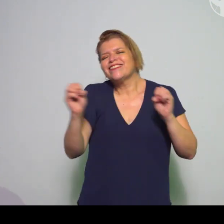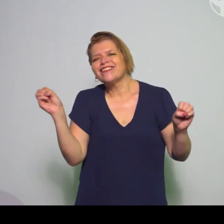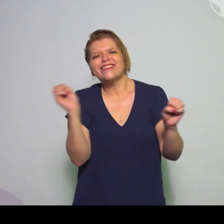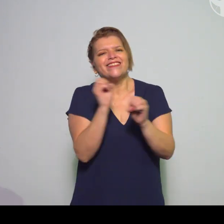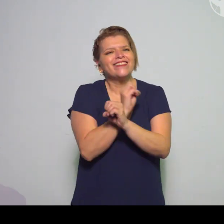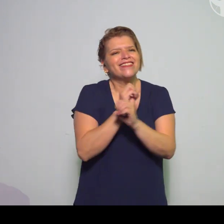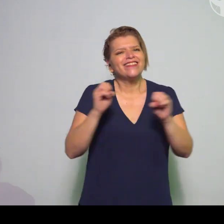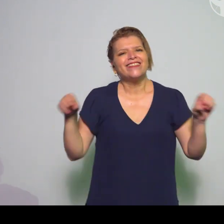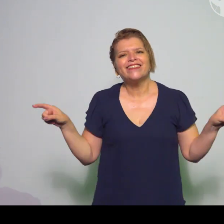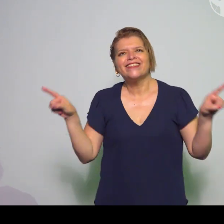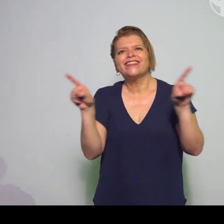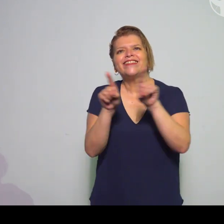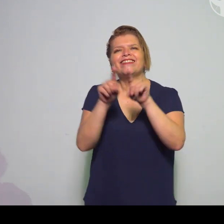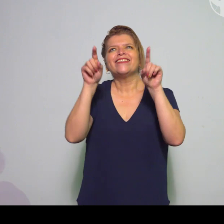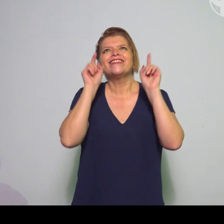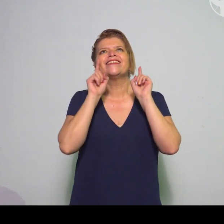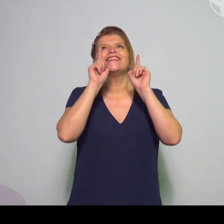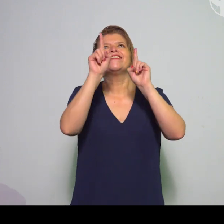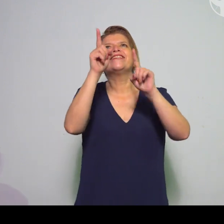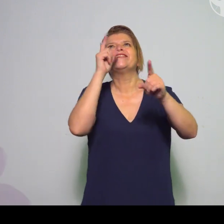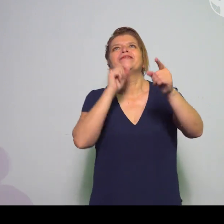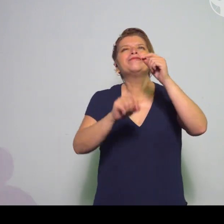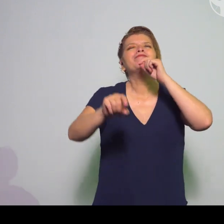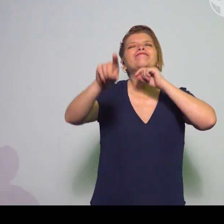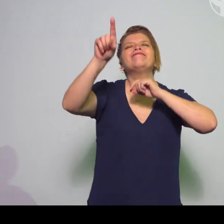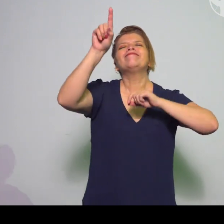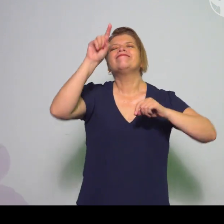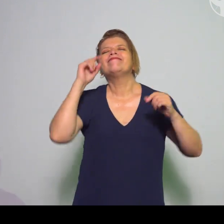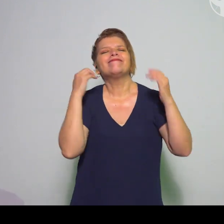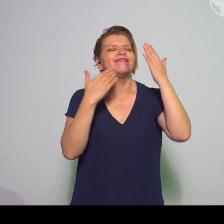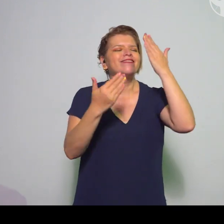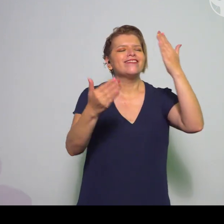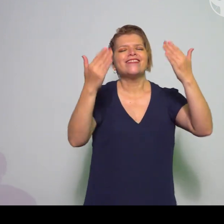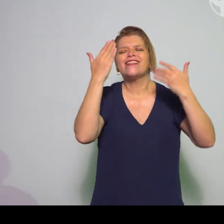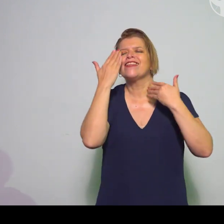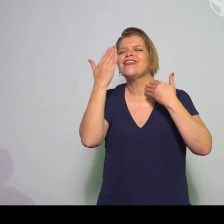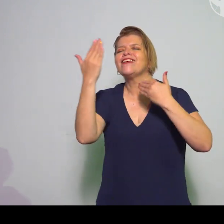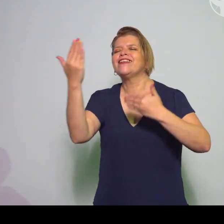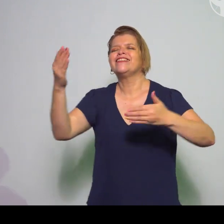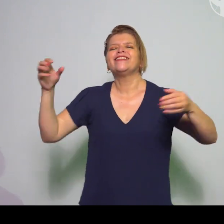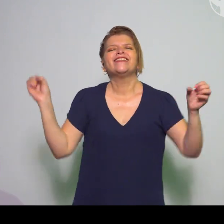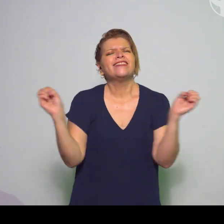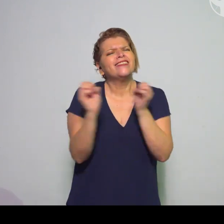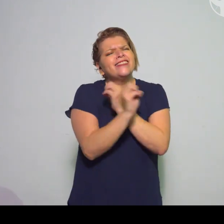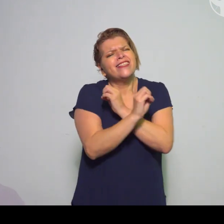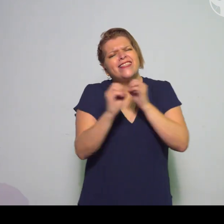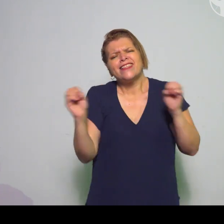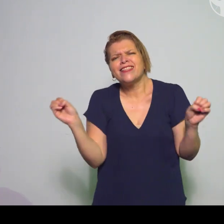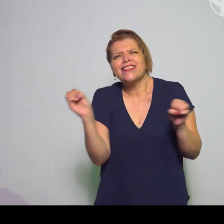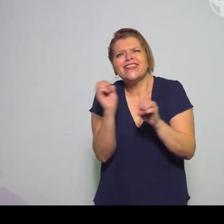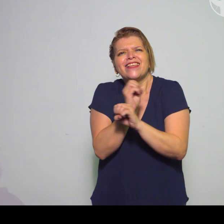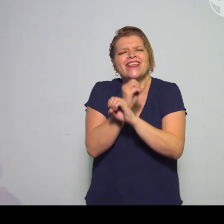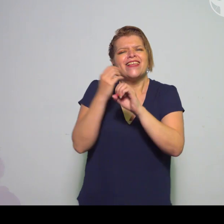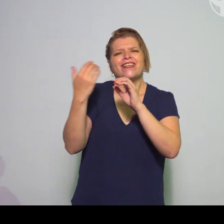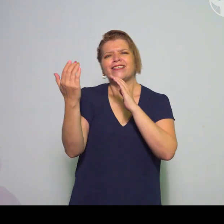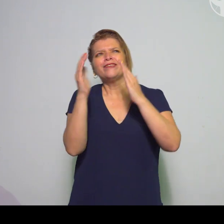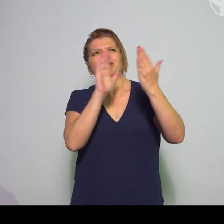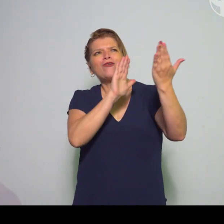Así eres tú. Así eres tú.